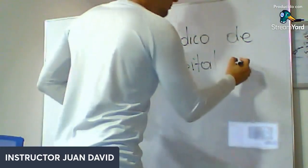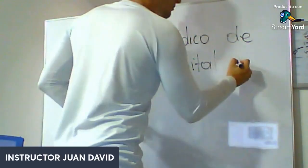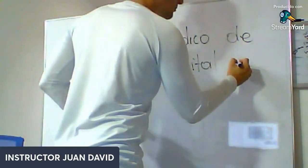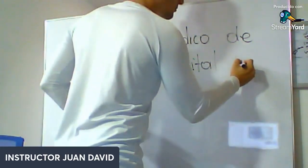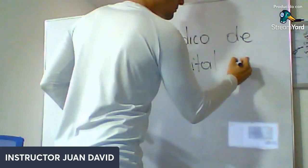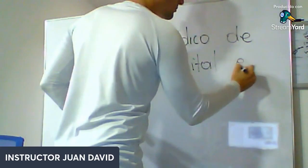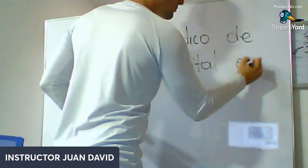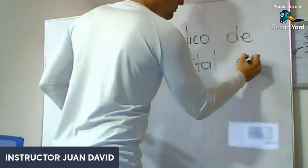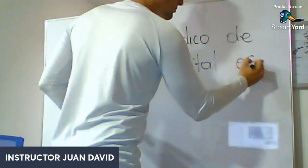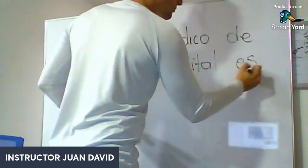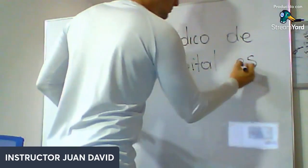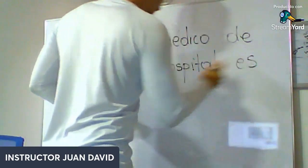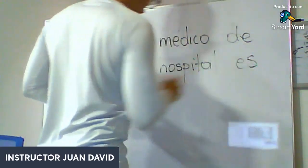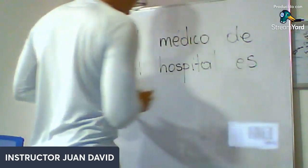si se ve bien